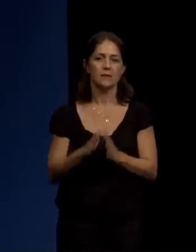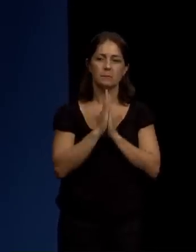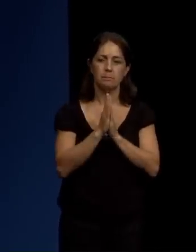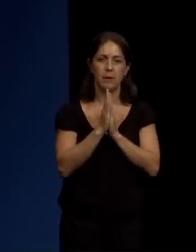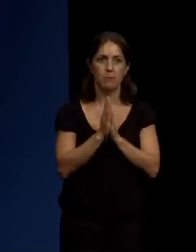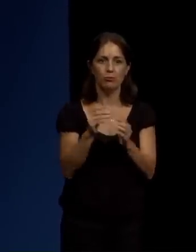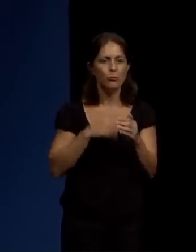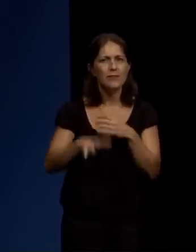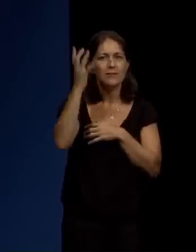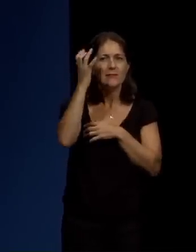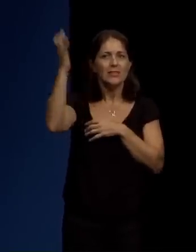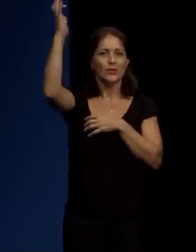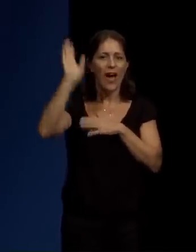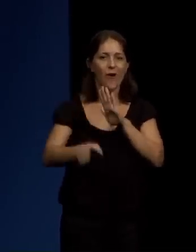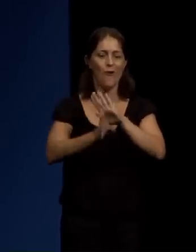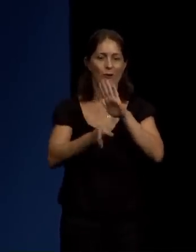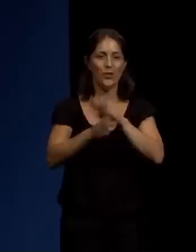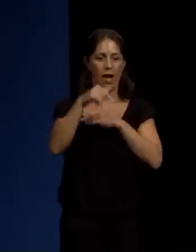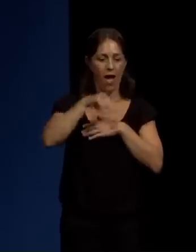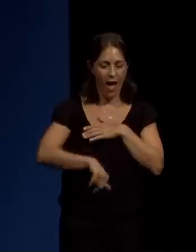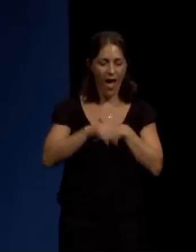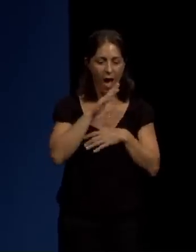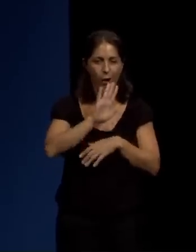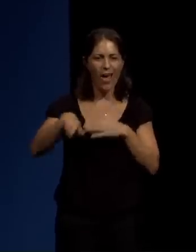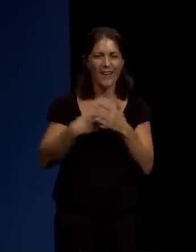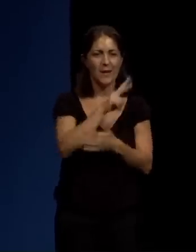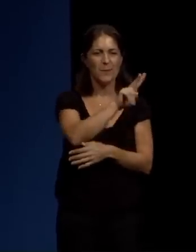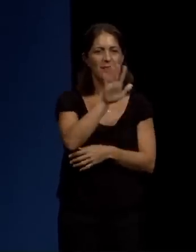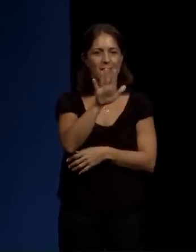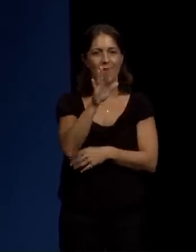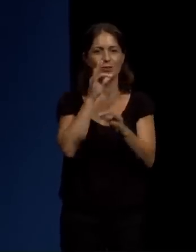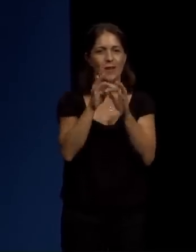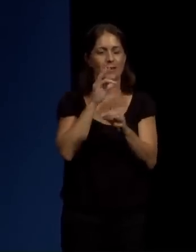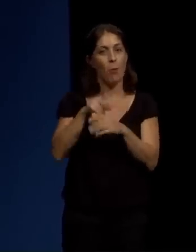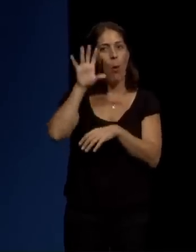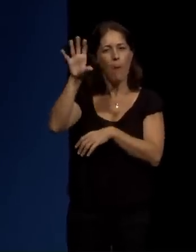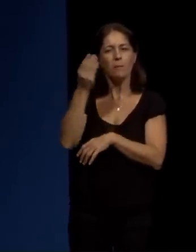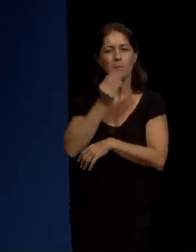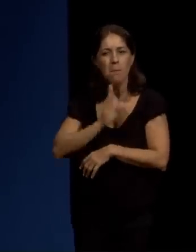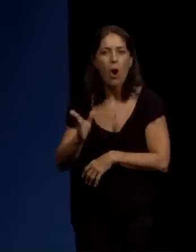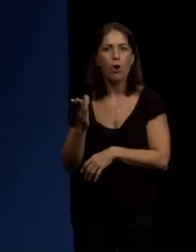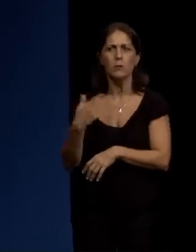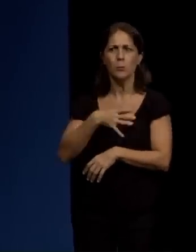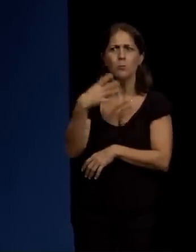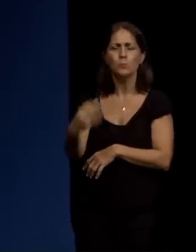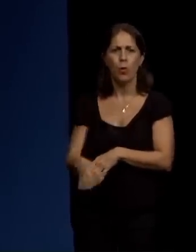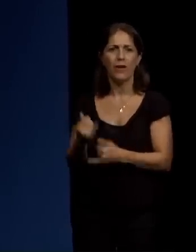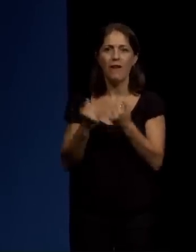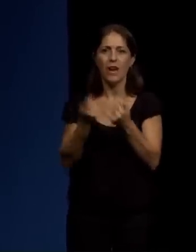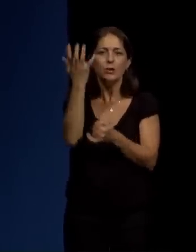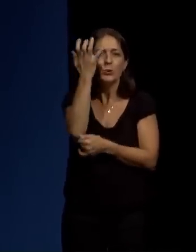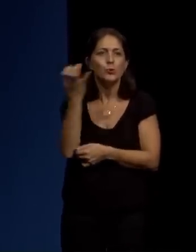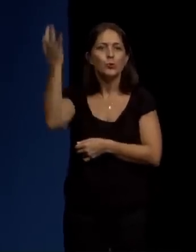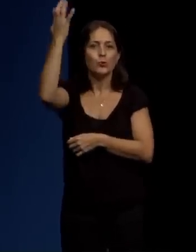Sigamos soñando, daqui ata o 25 de setembro, sigamos soñando cun país mellor, que é posible. Fagamos que os nosos soños se